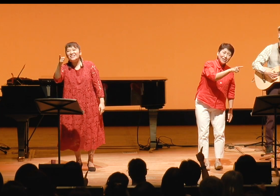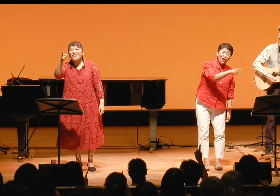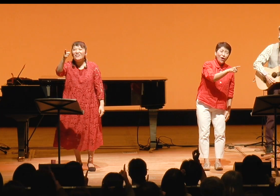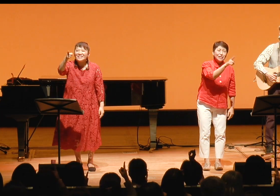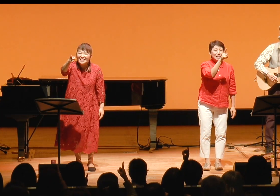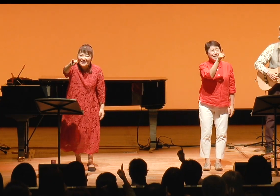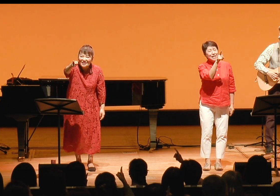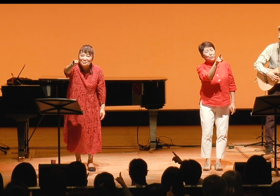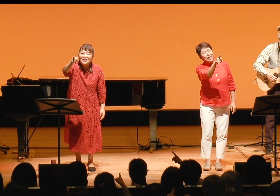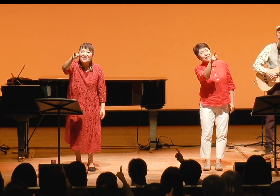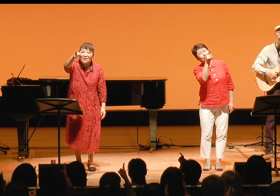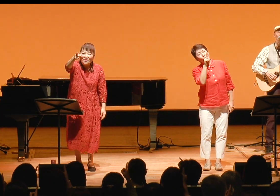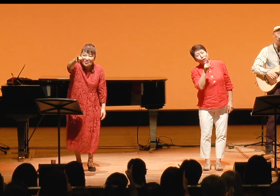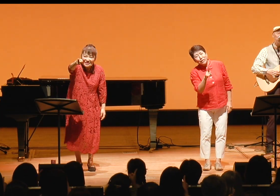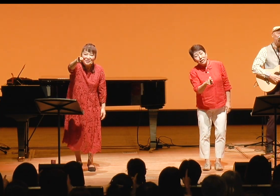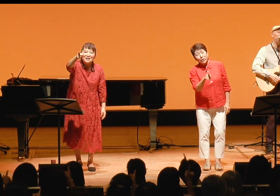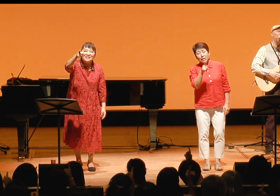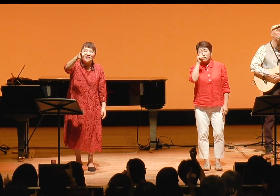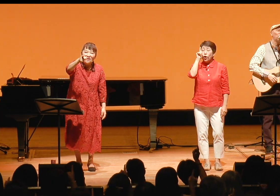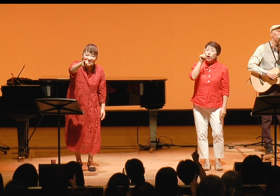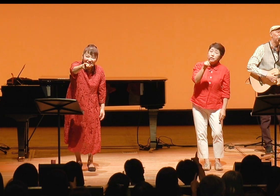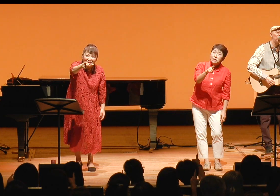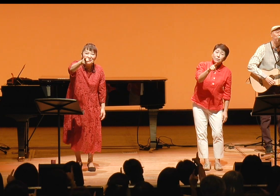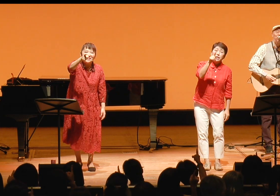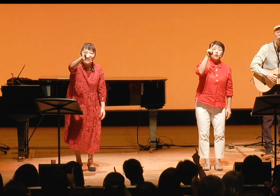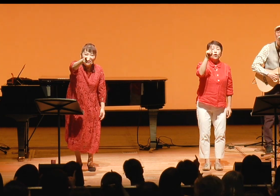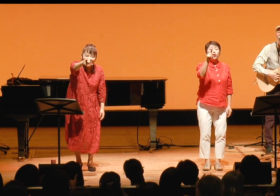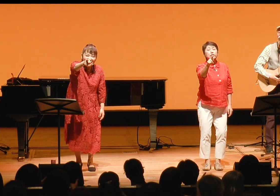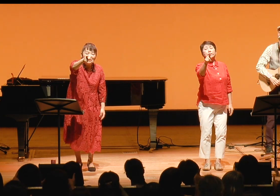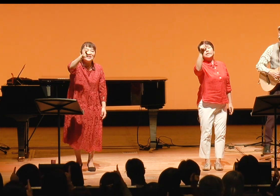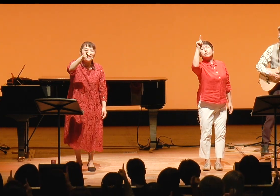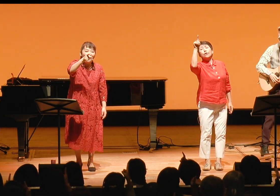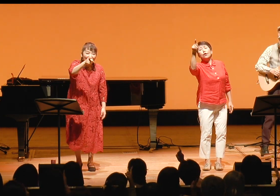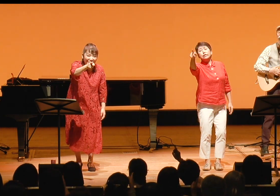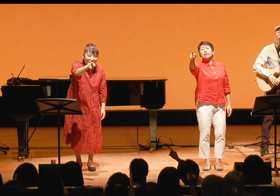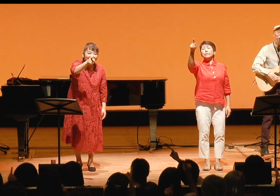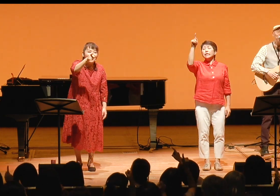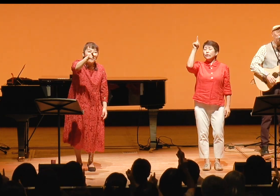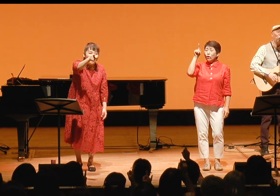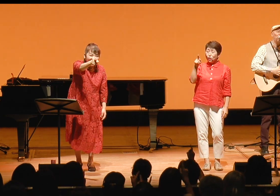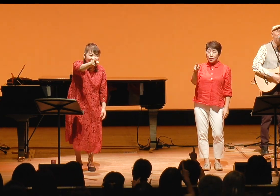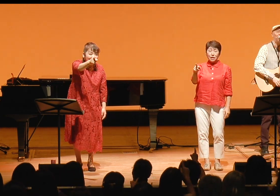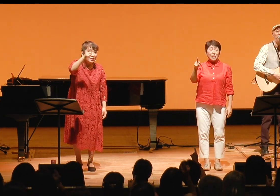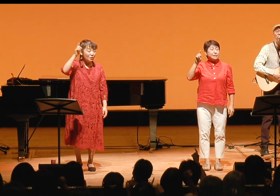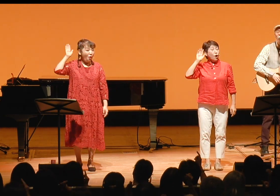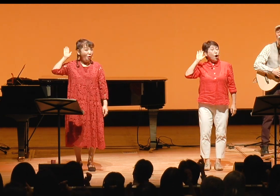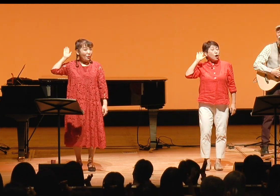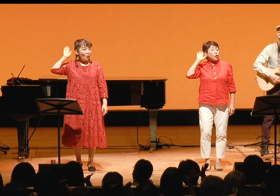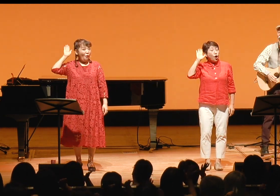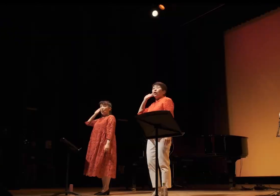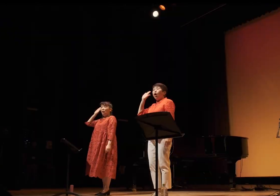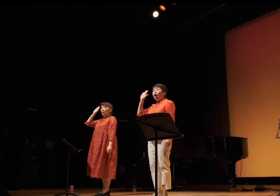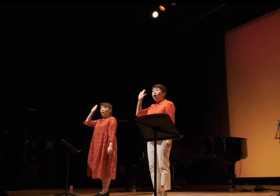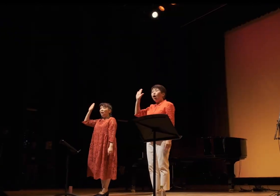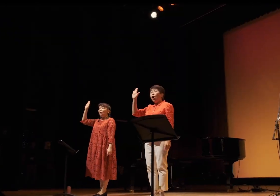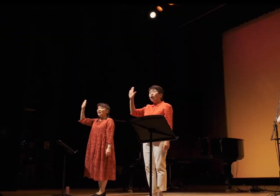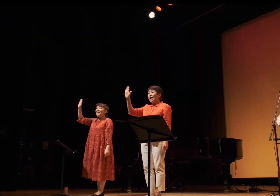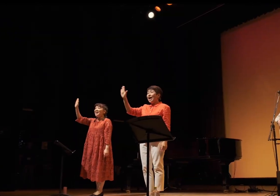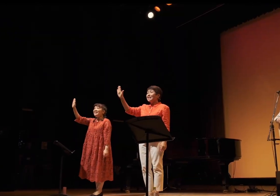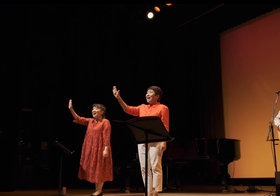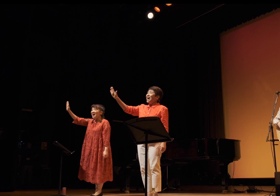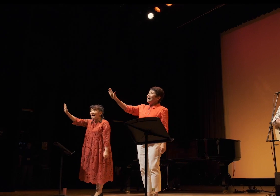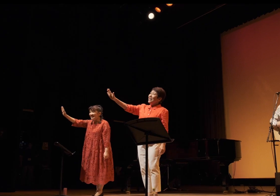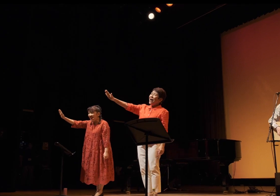君と君と君と君と君と君と君と、